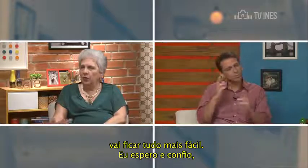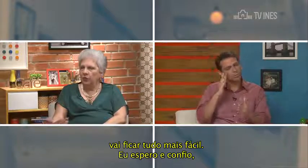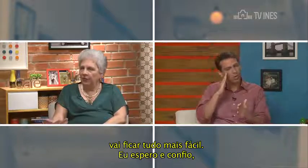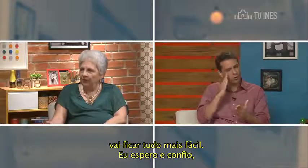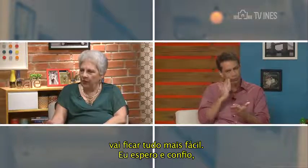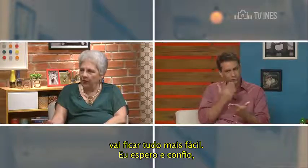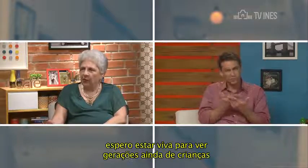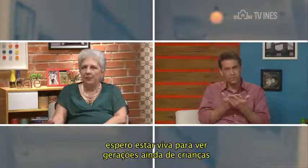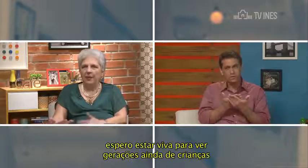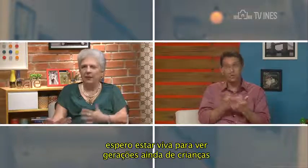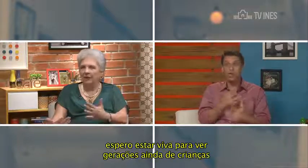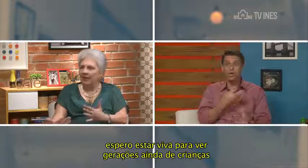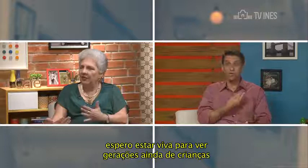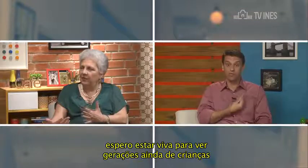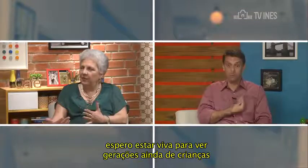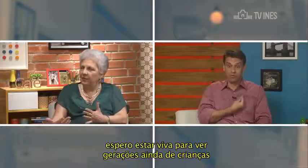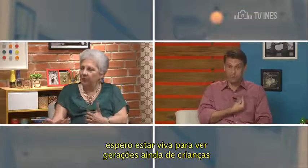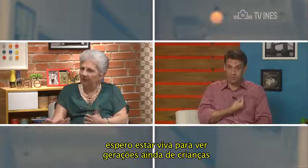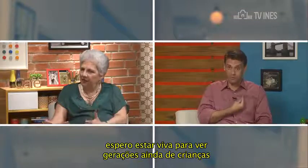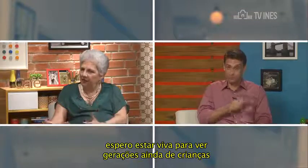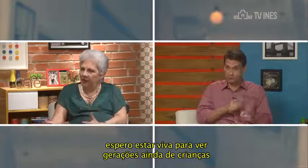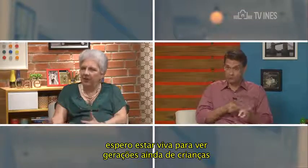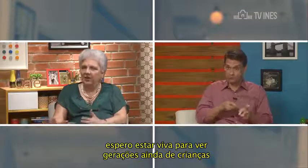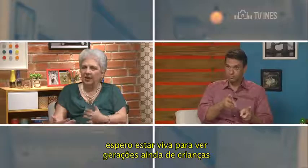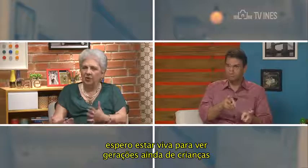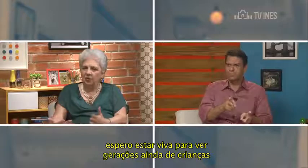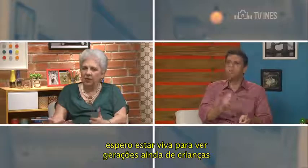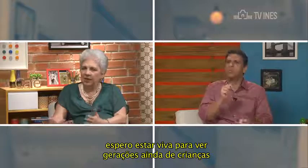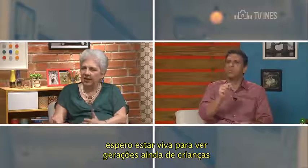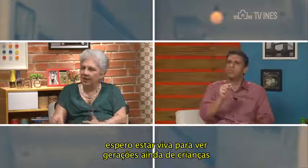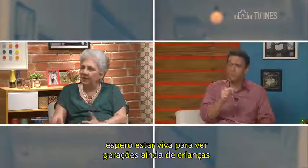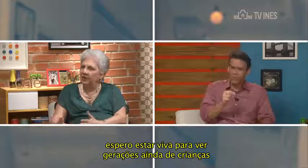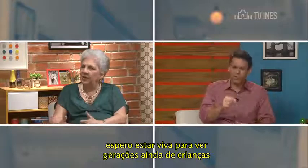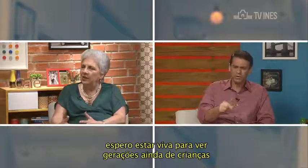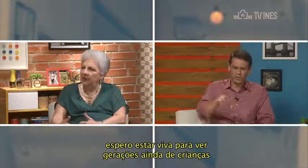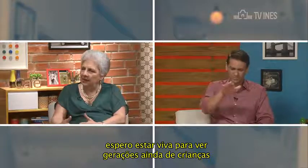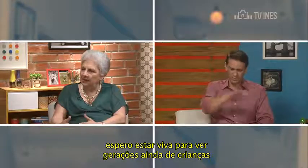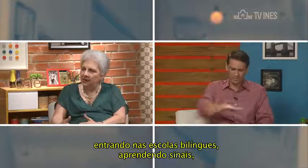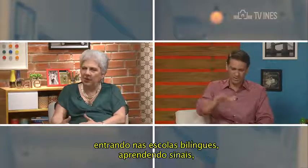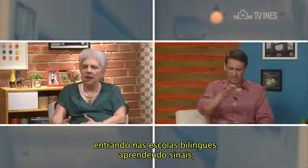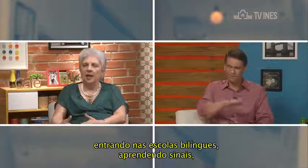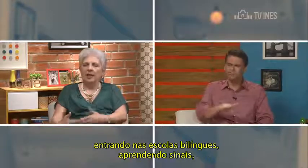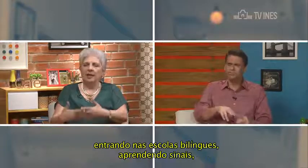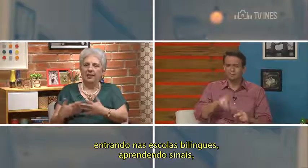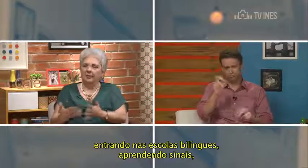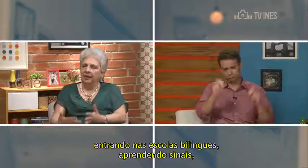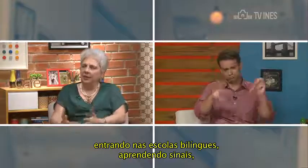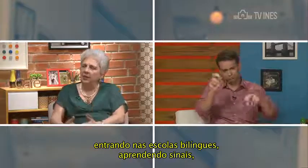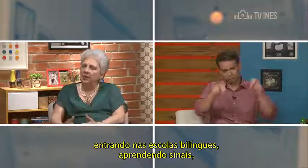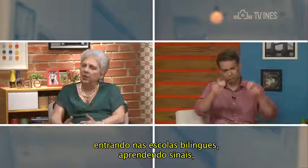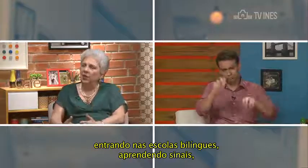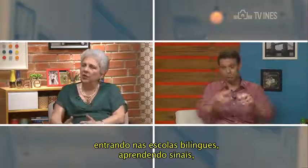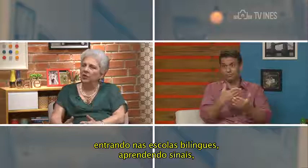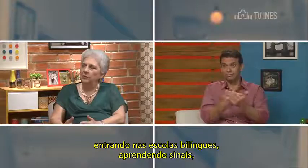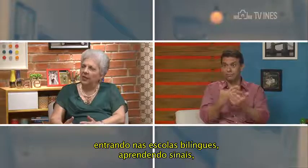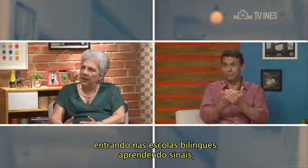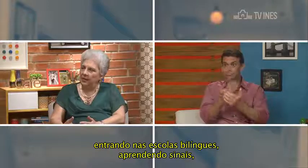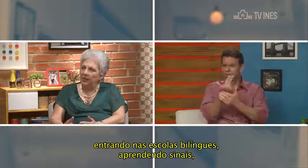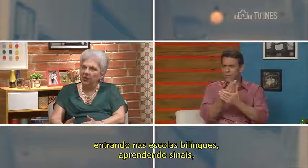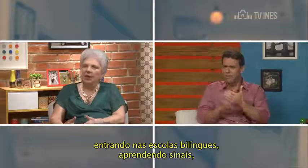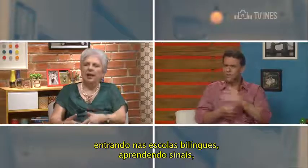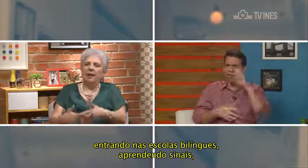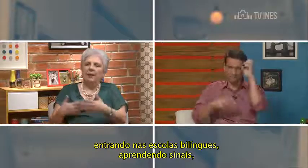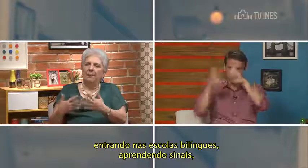espero E confio Espero estar Viva Para ver Gerações Ainda De crianças Entrando Nas escolas